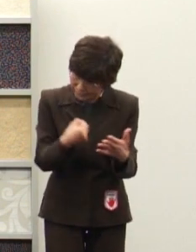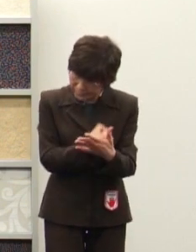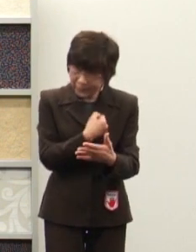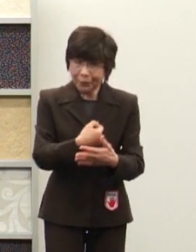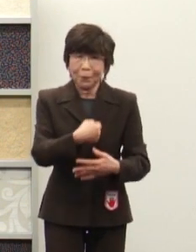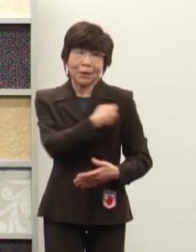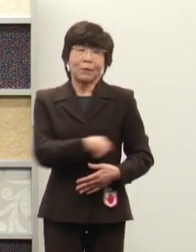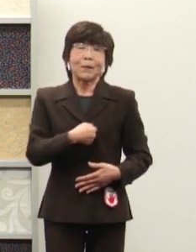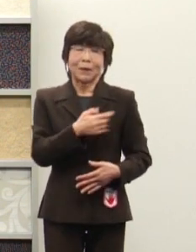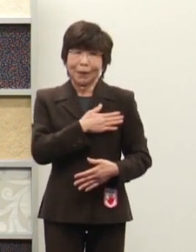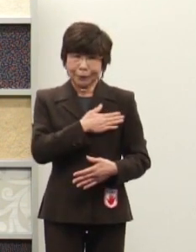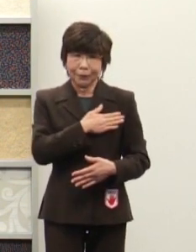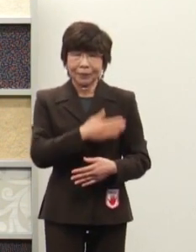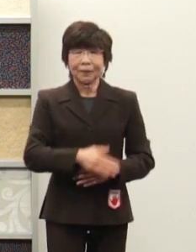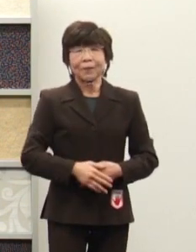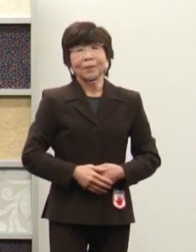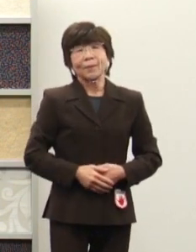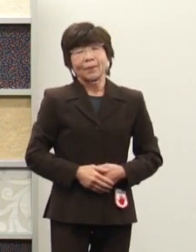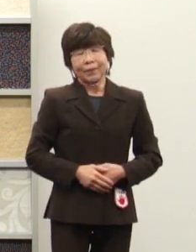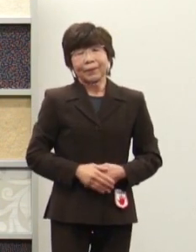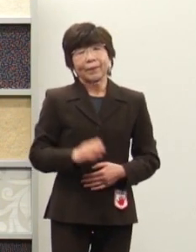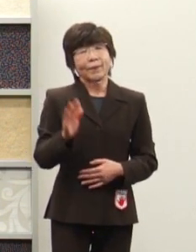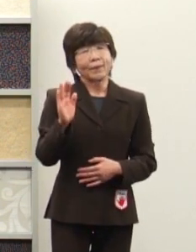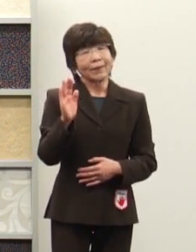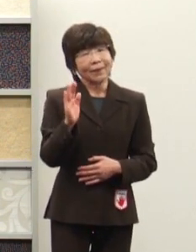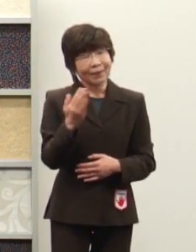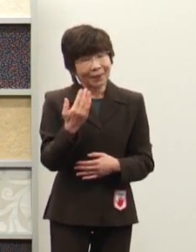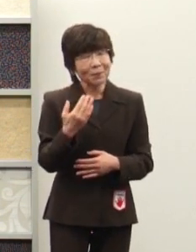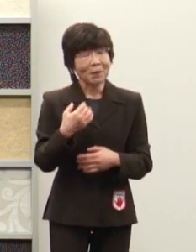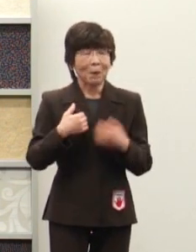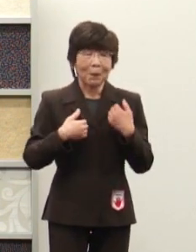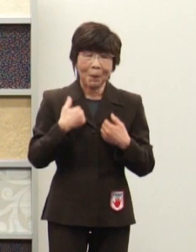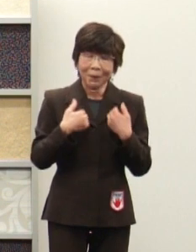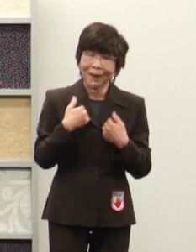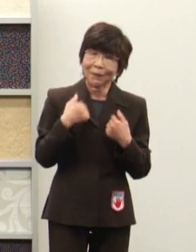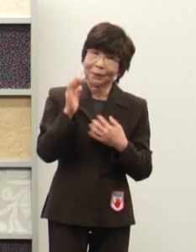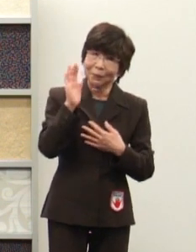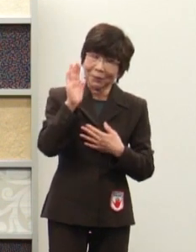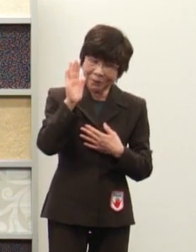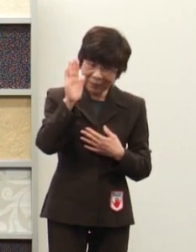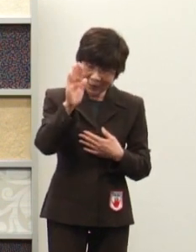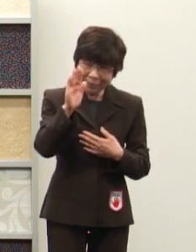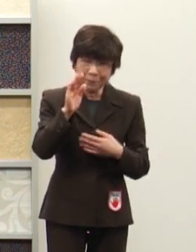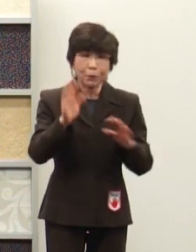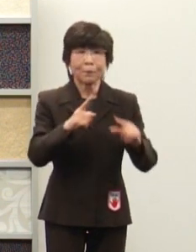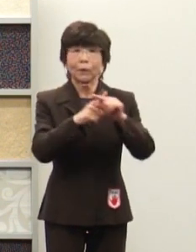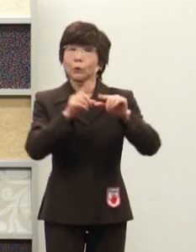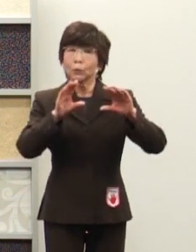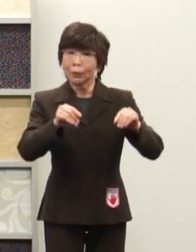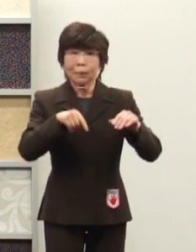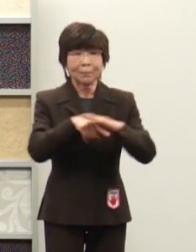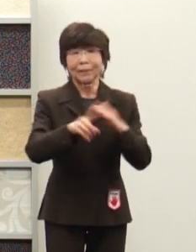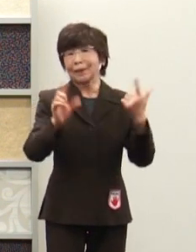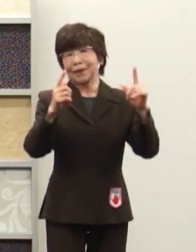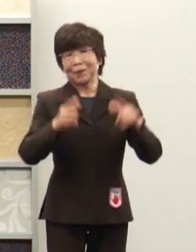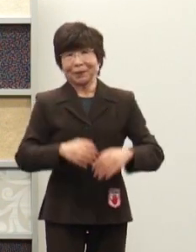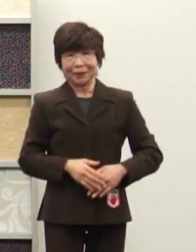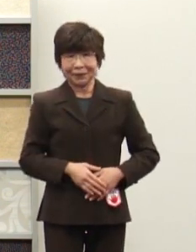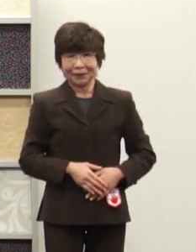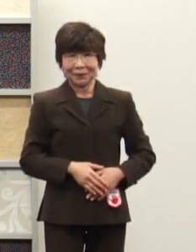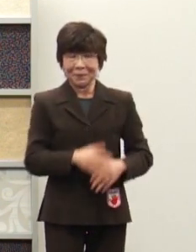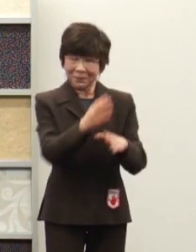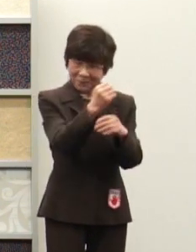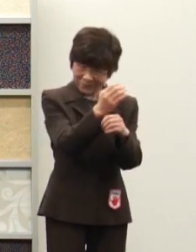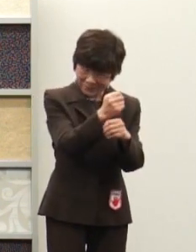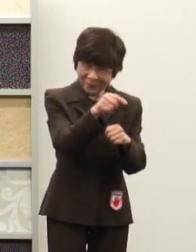ではありますけれども、お楽しみはまたこれ中止するつもりは全くないものですから、 適切